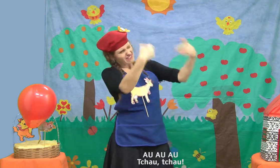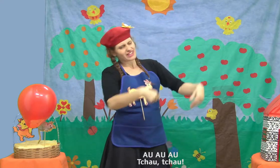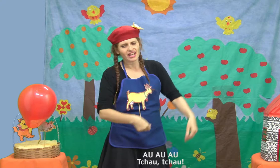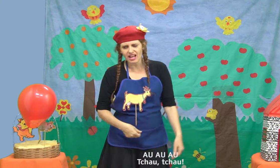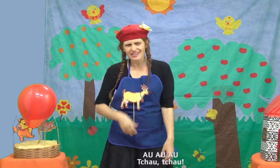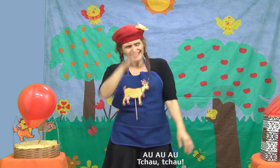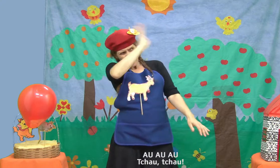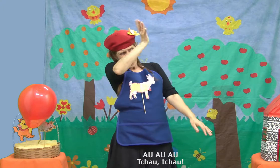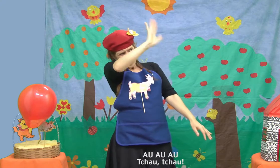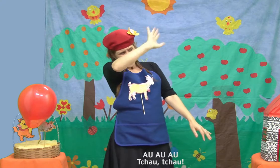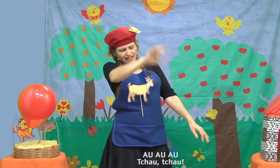faltou